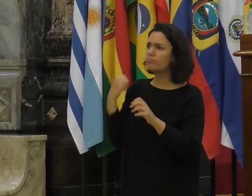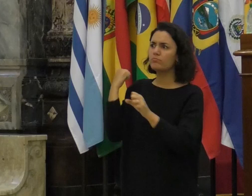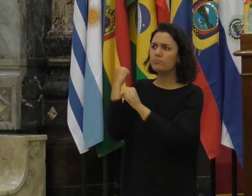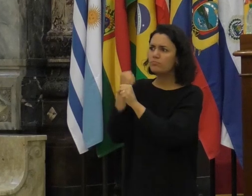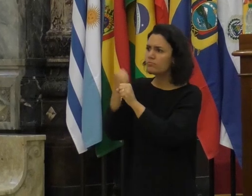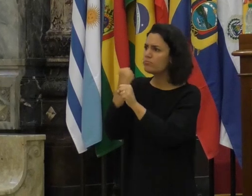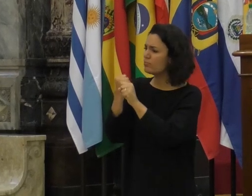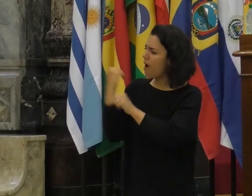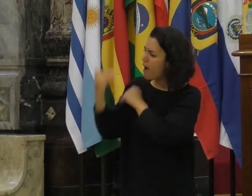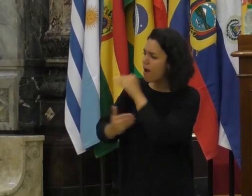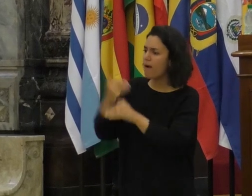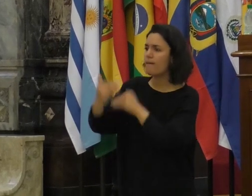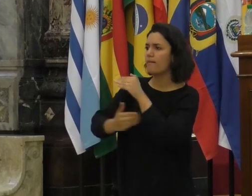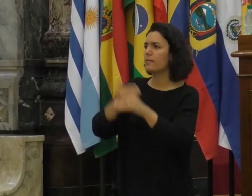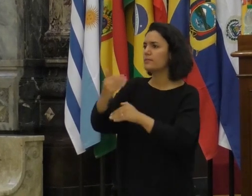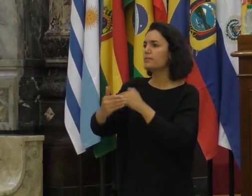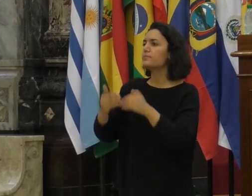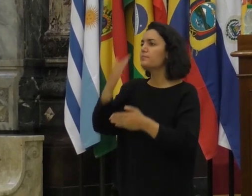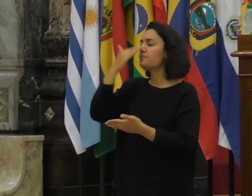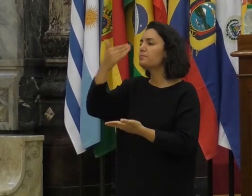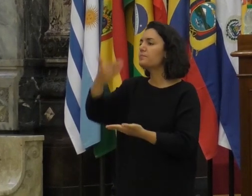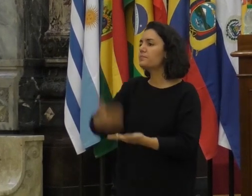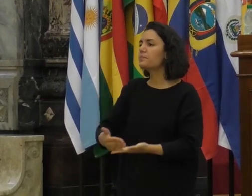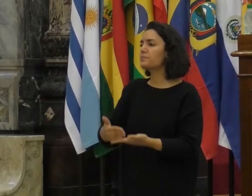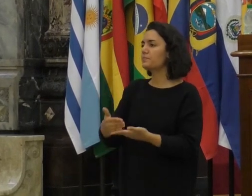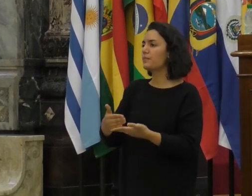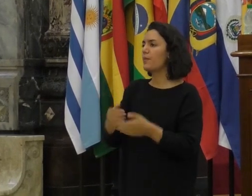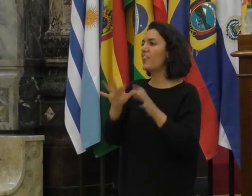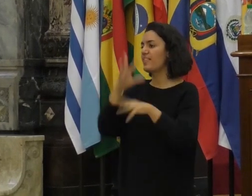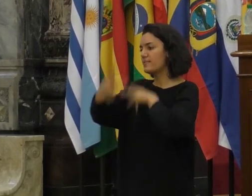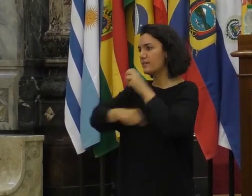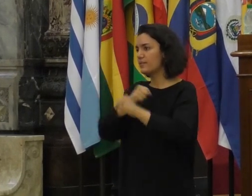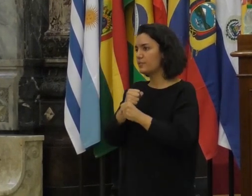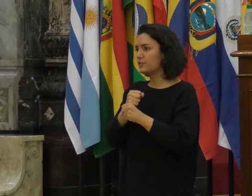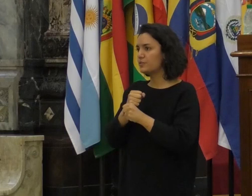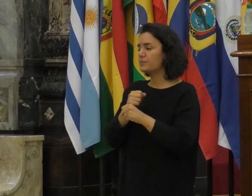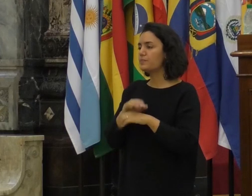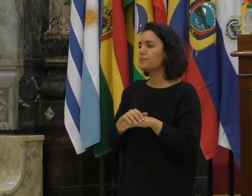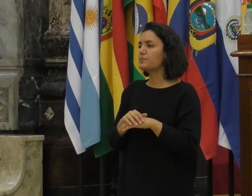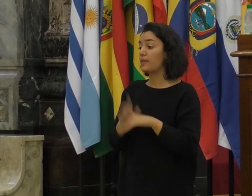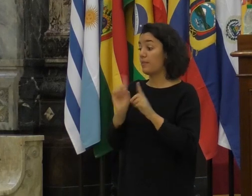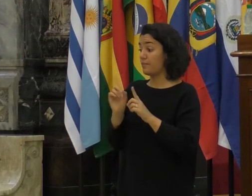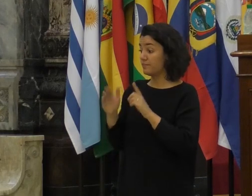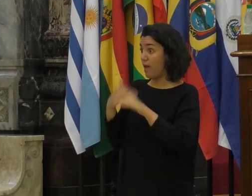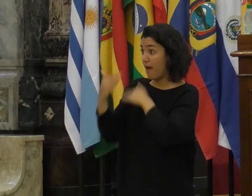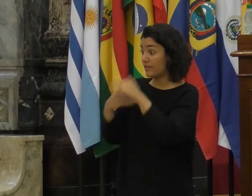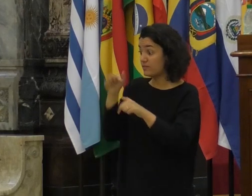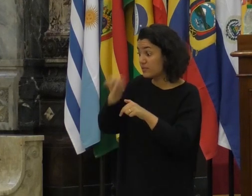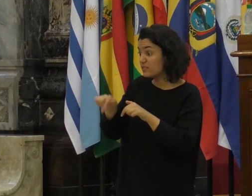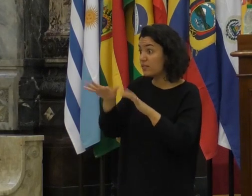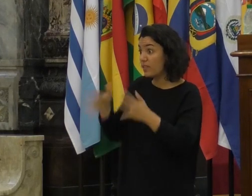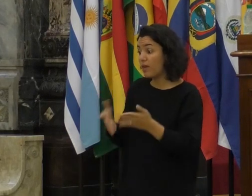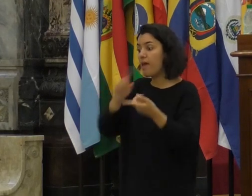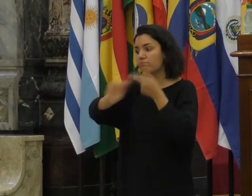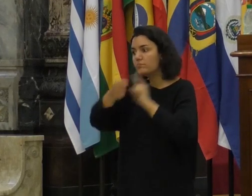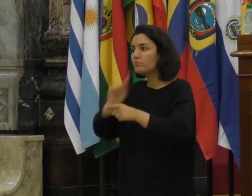académico en las últimas décadas y que incluye entre tales avances muchos vinculados